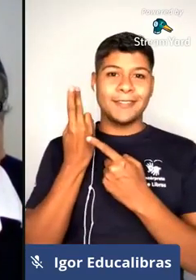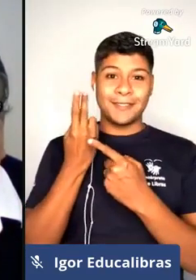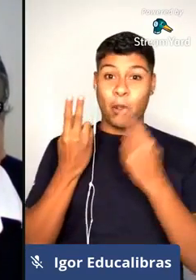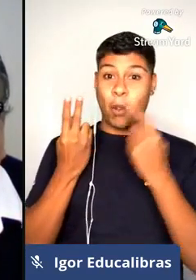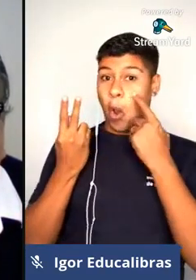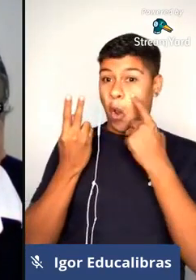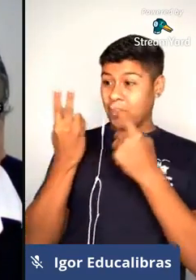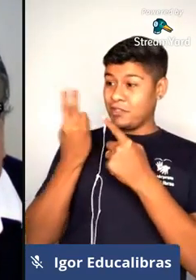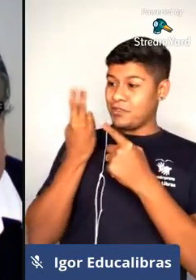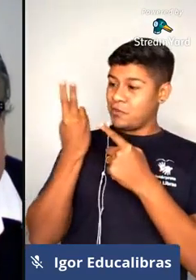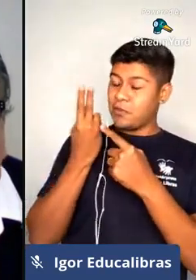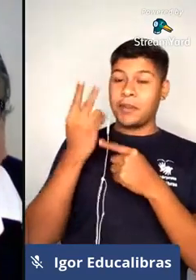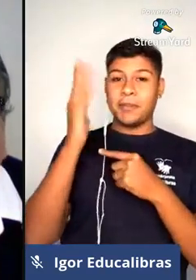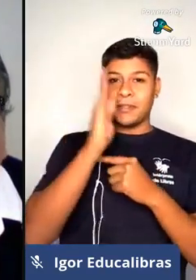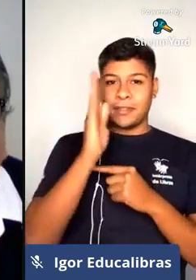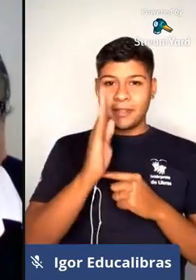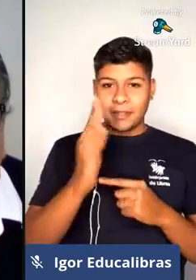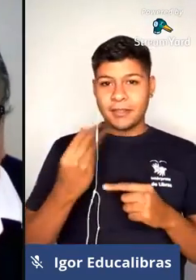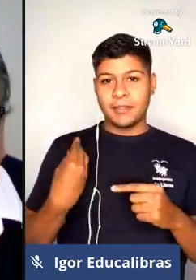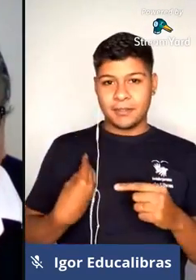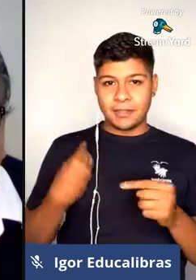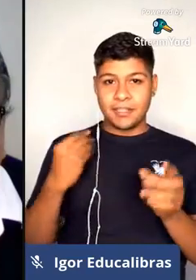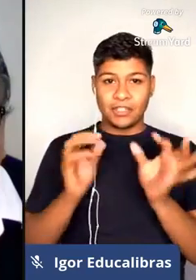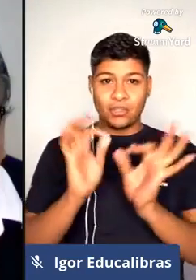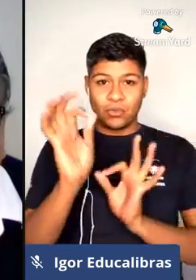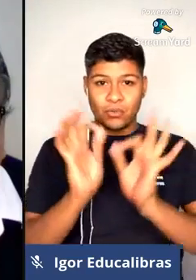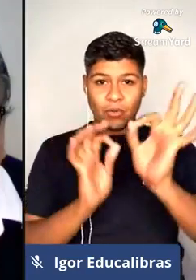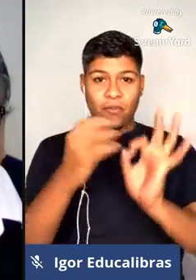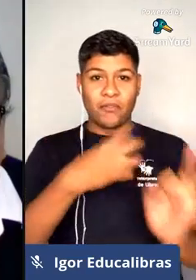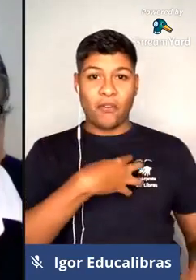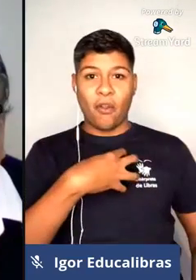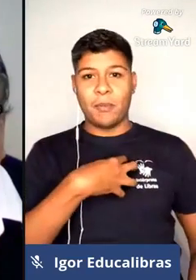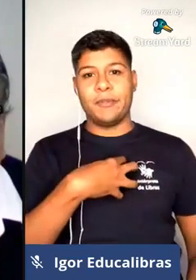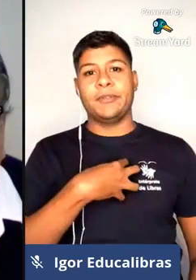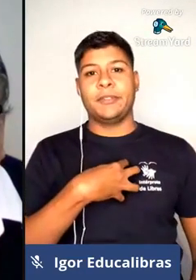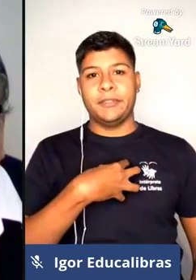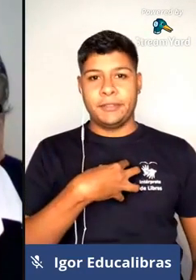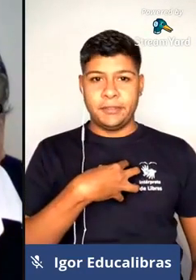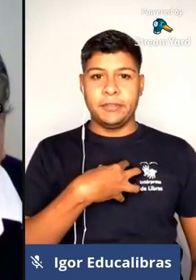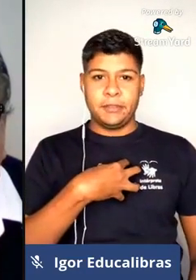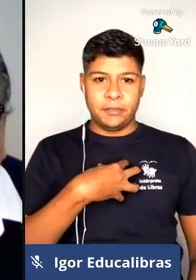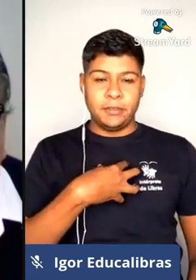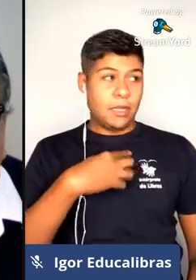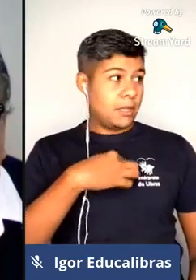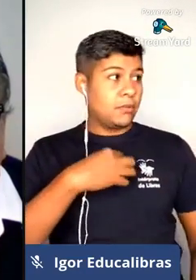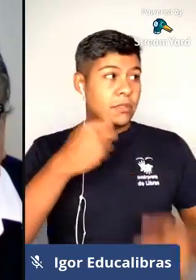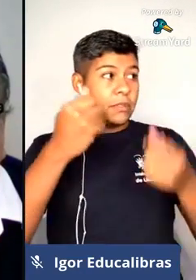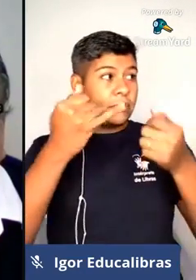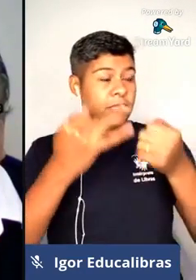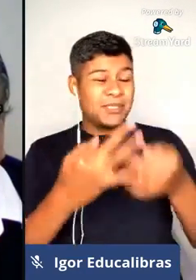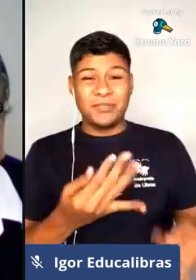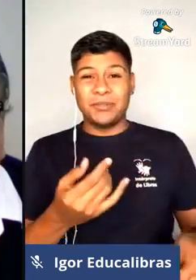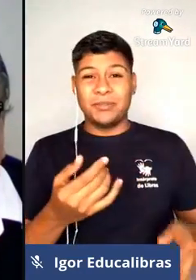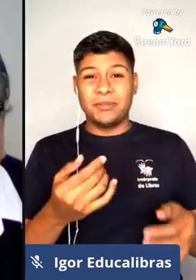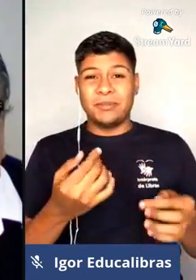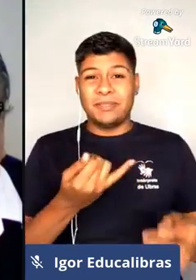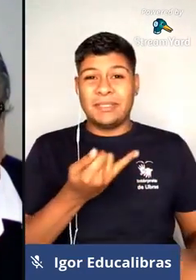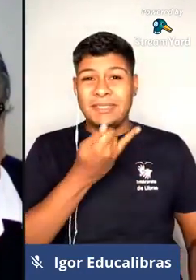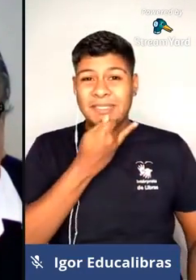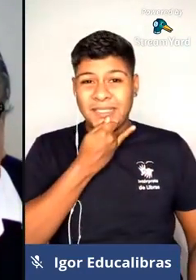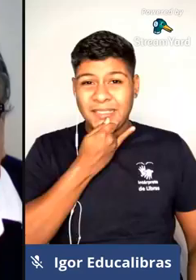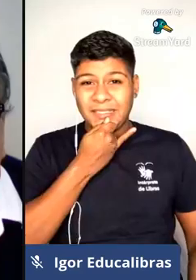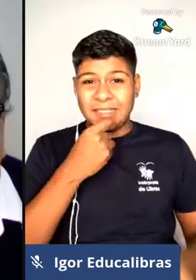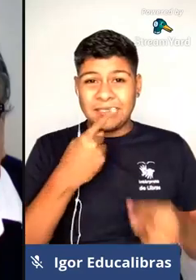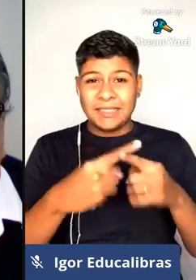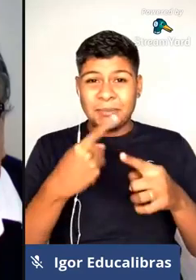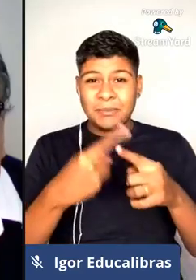brasileira, ela se estruturou desta forma, e eu digo com muita tristeza que nós somos